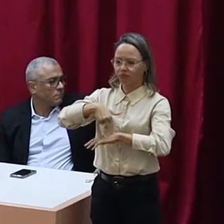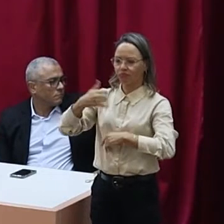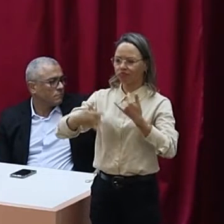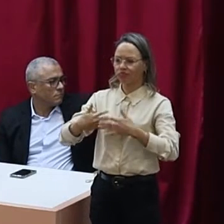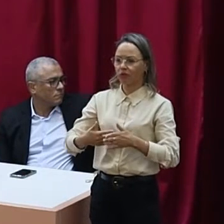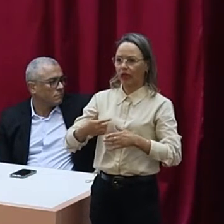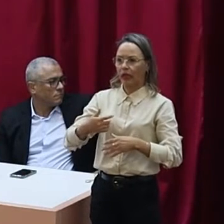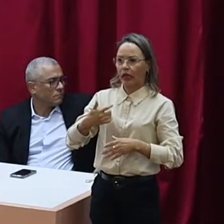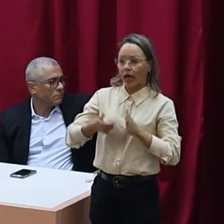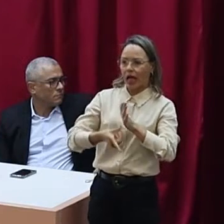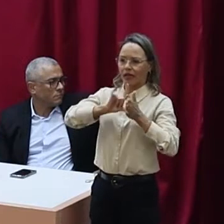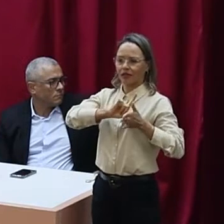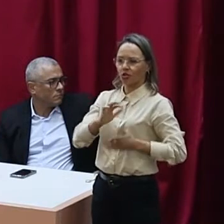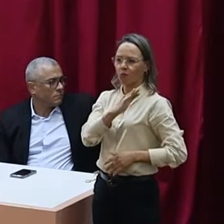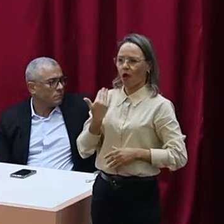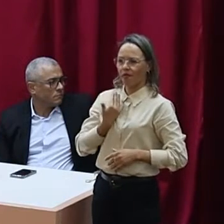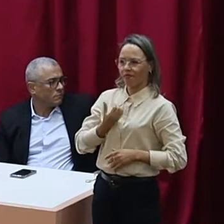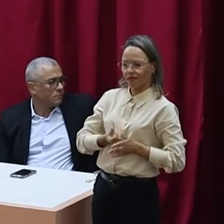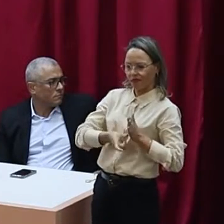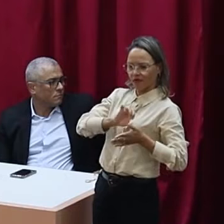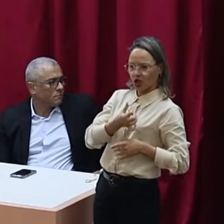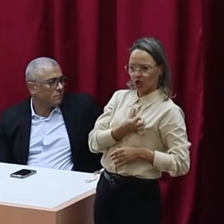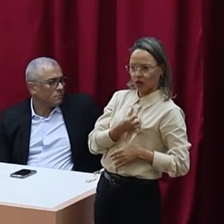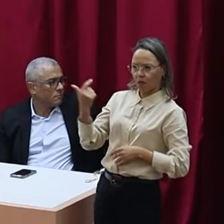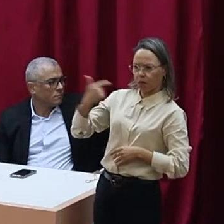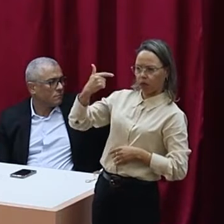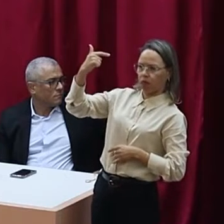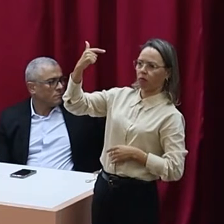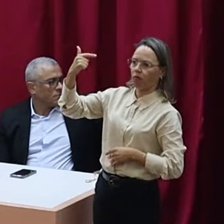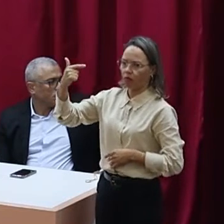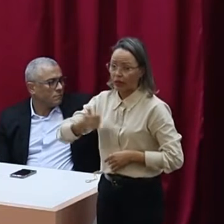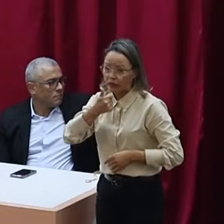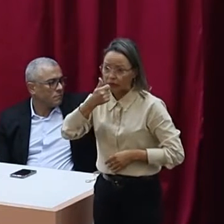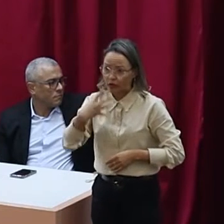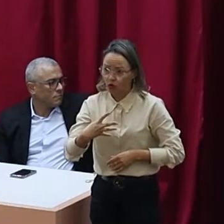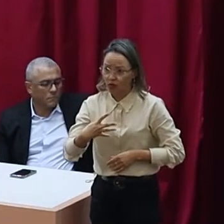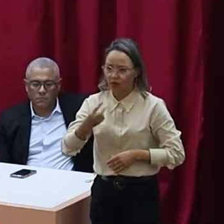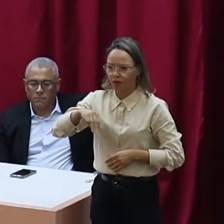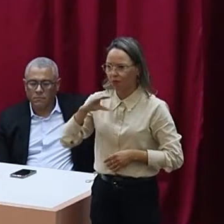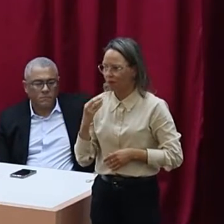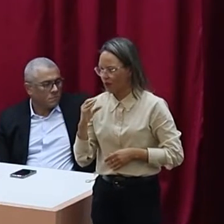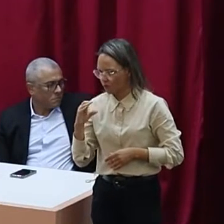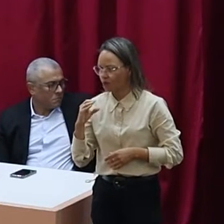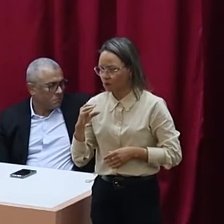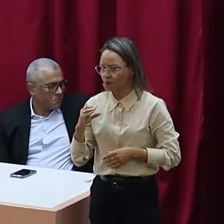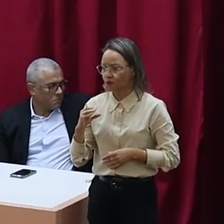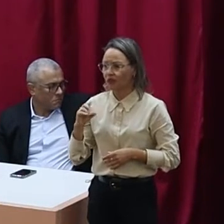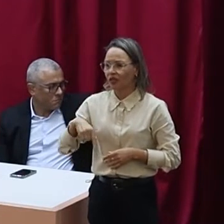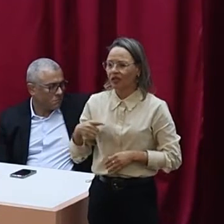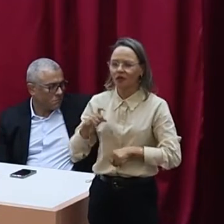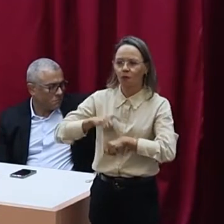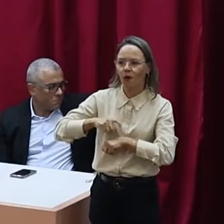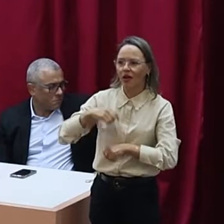6 dias antes de morrer, né? Ela morre no dia 14, é assassinada no dia 14 de março, né? E é um momento em que ela